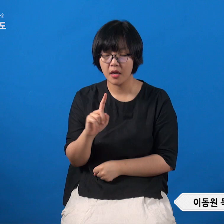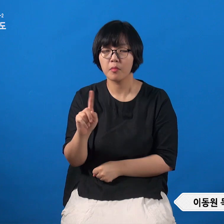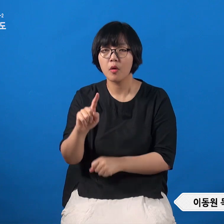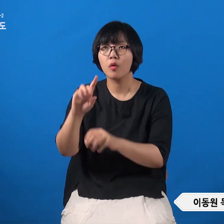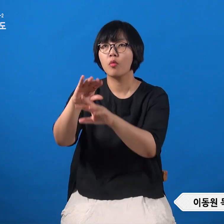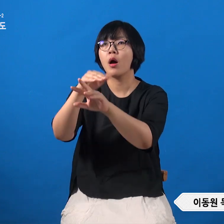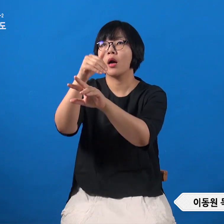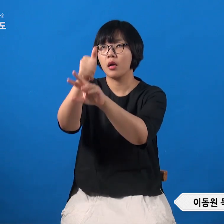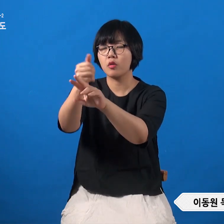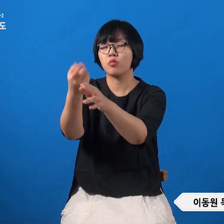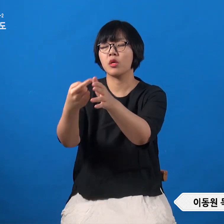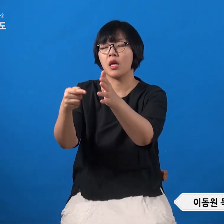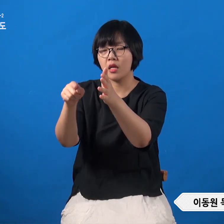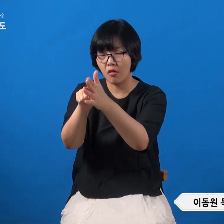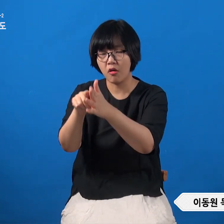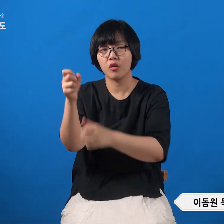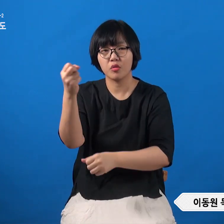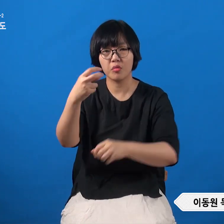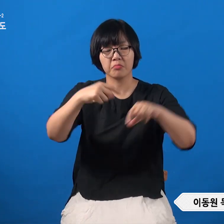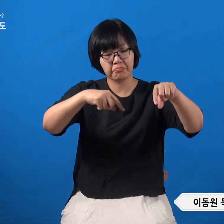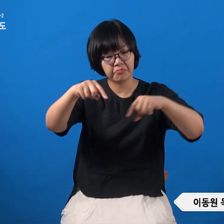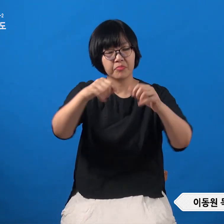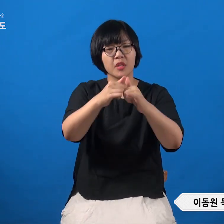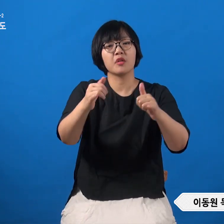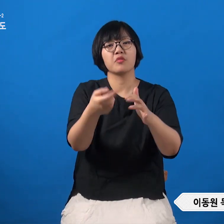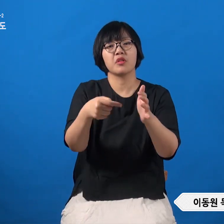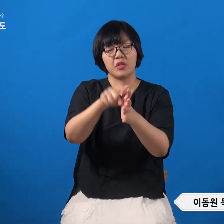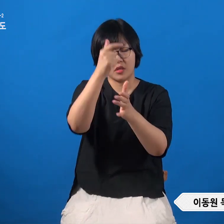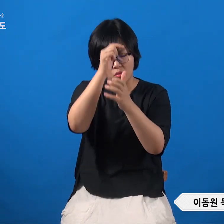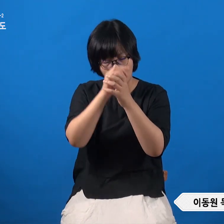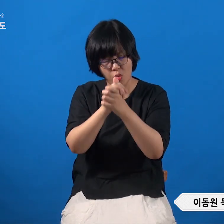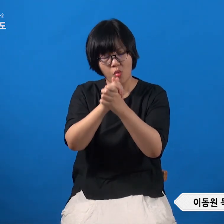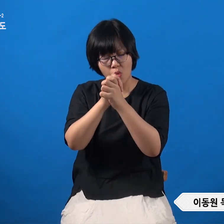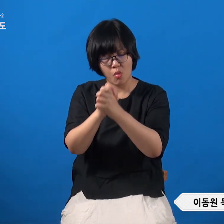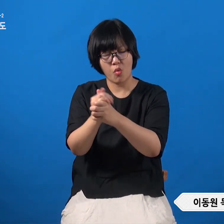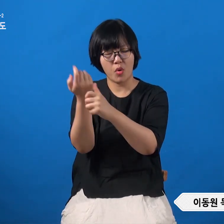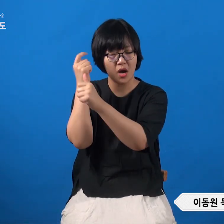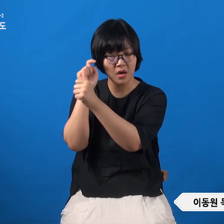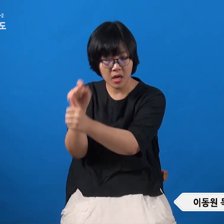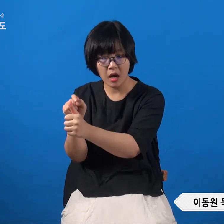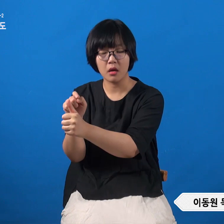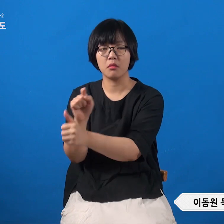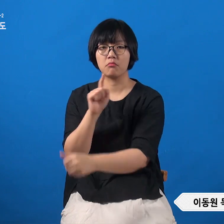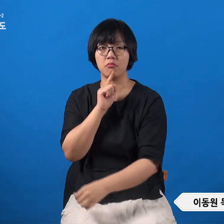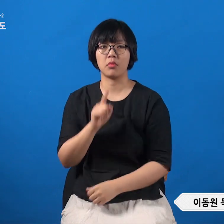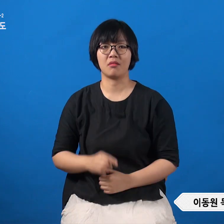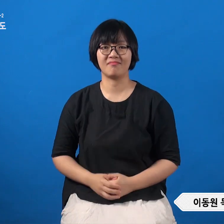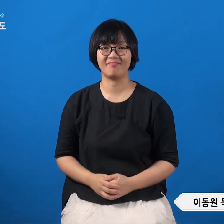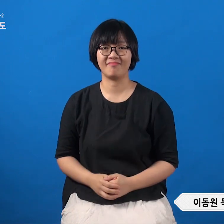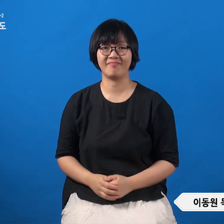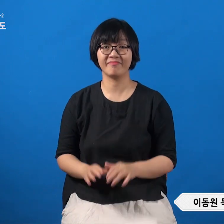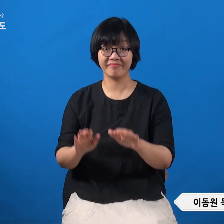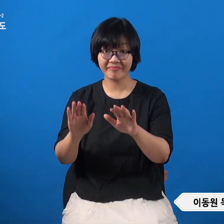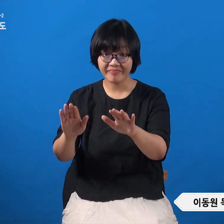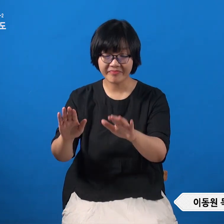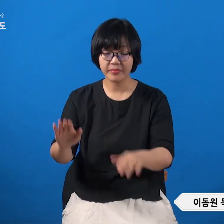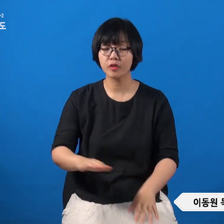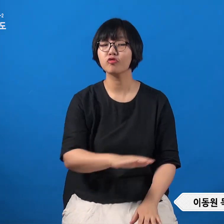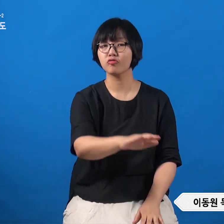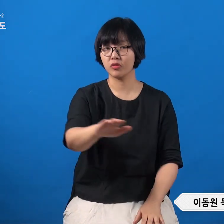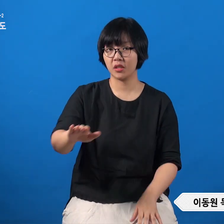중보 기도하라는 거예요. 자, 그렇다면 바울의 이 권면을 저와 여러분 우리들의